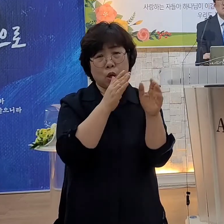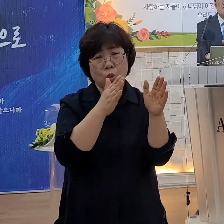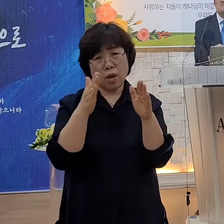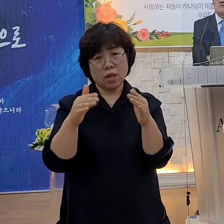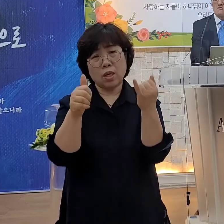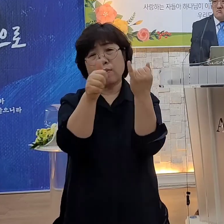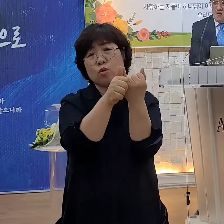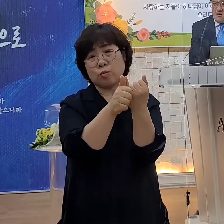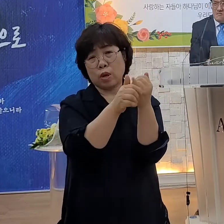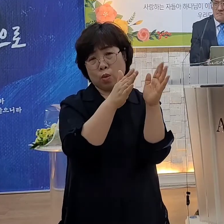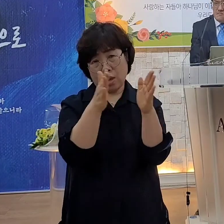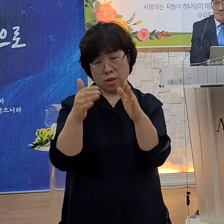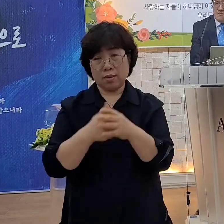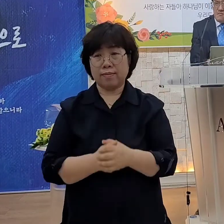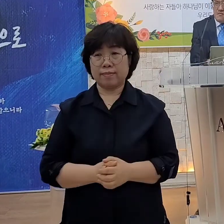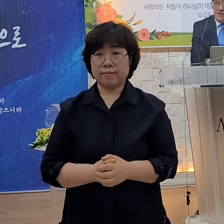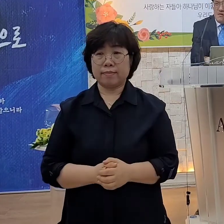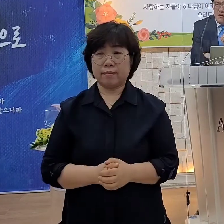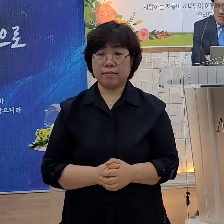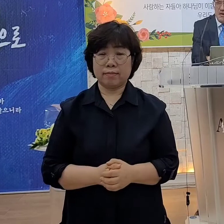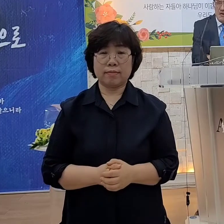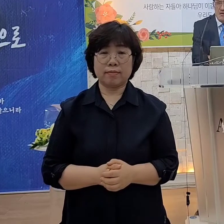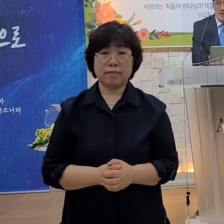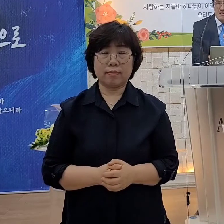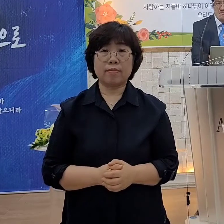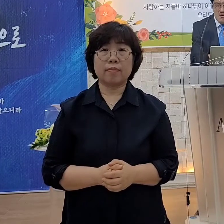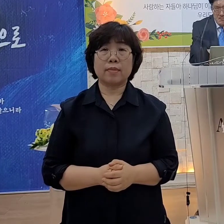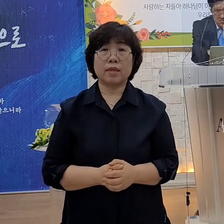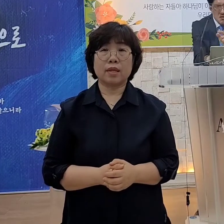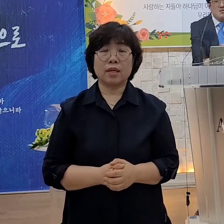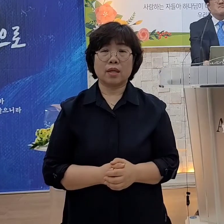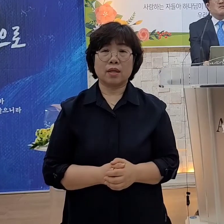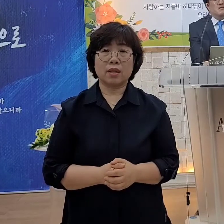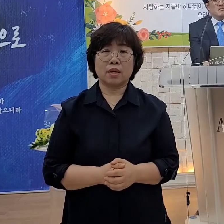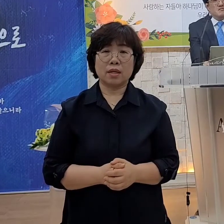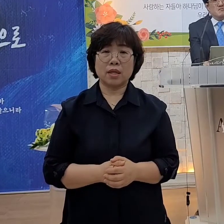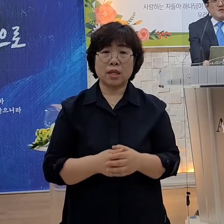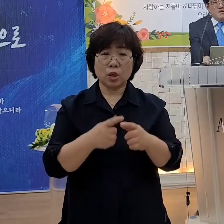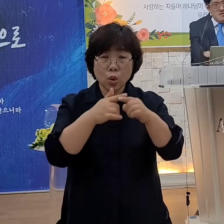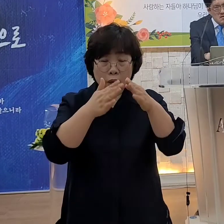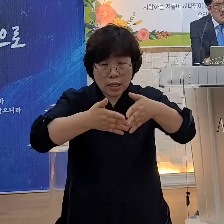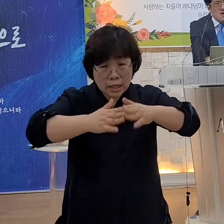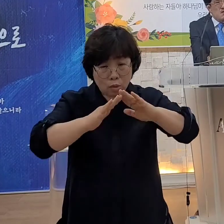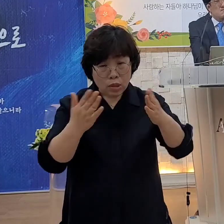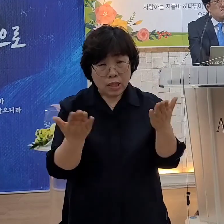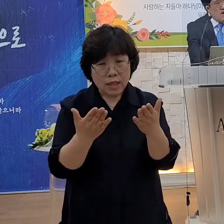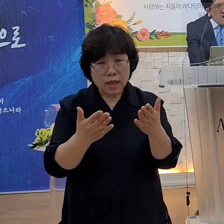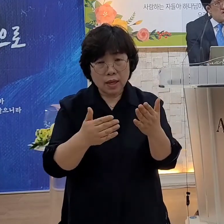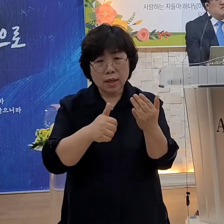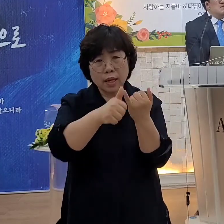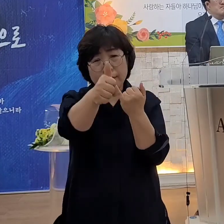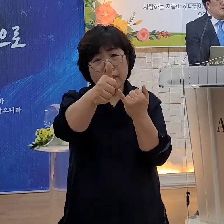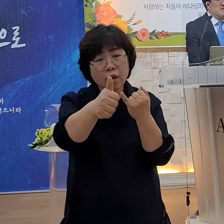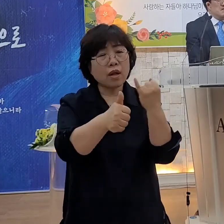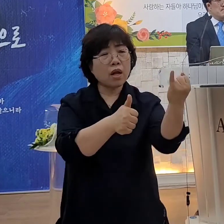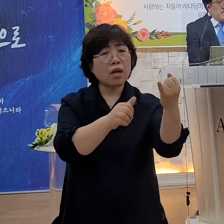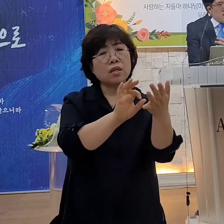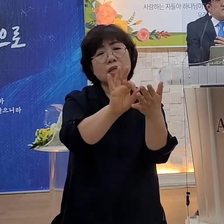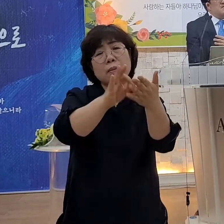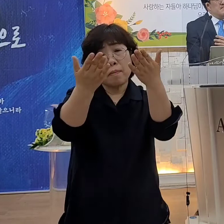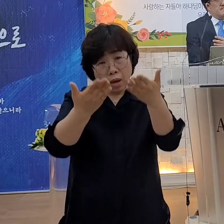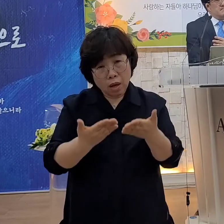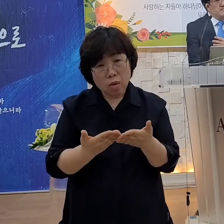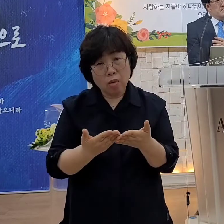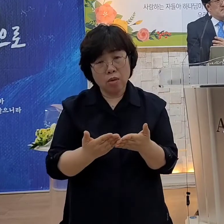이게 진짜 목적이었구나. 이 일에 우리 남편이 쓰임받는 것이고 이 일에 우리 아내가 쓰임받아서